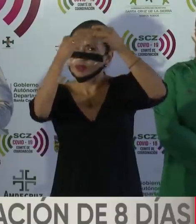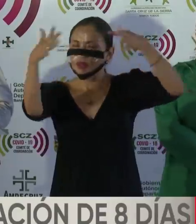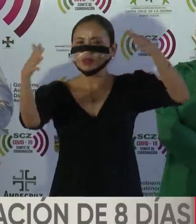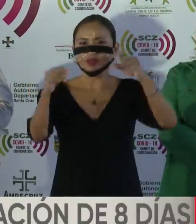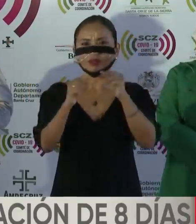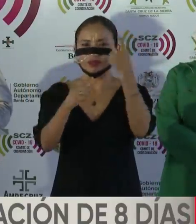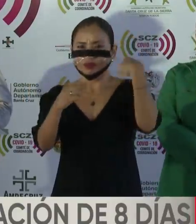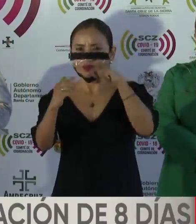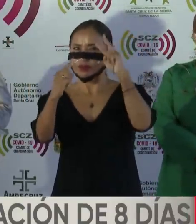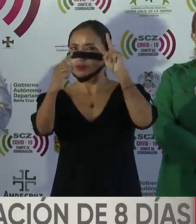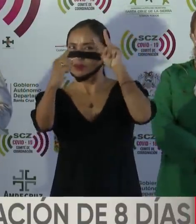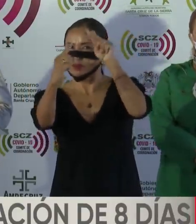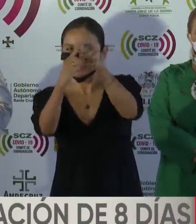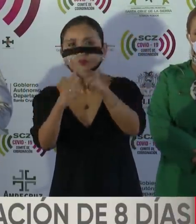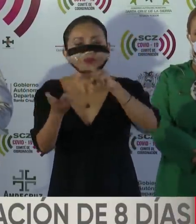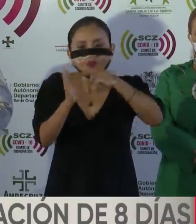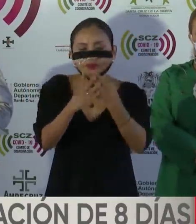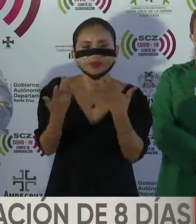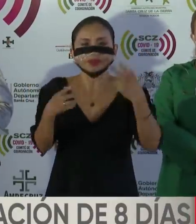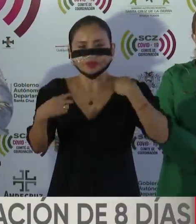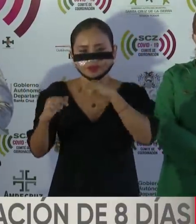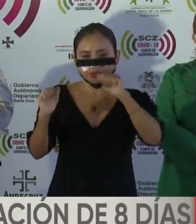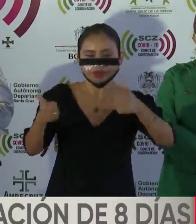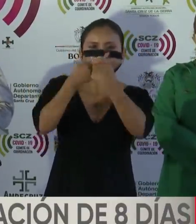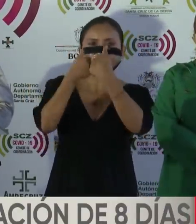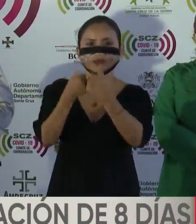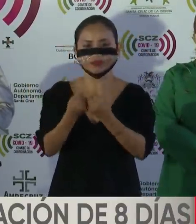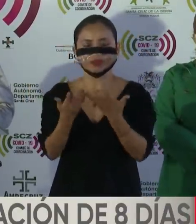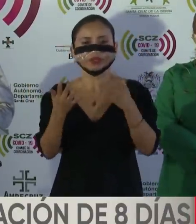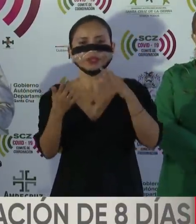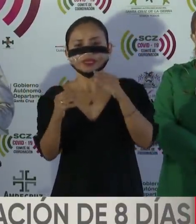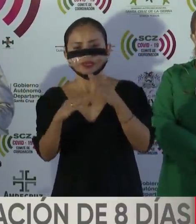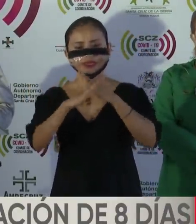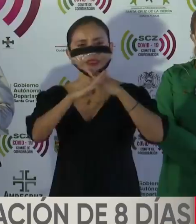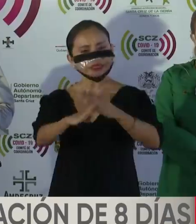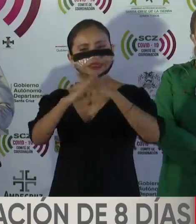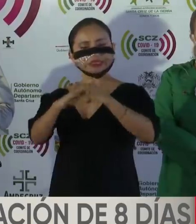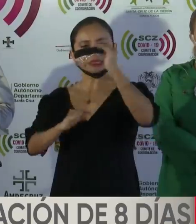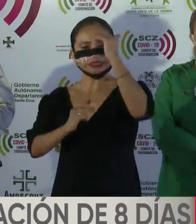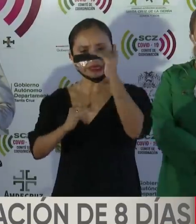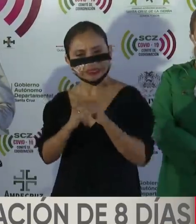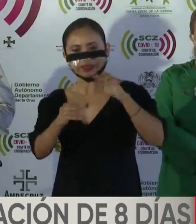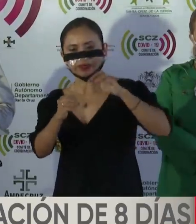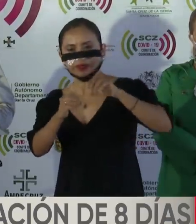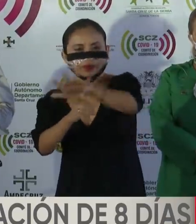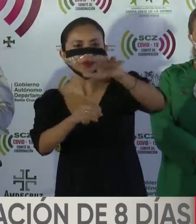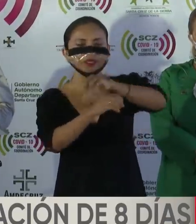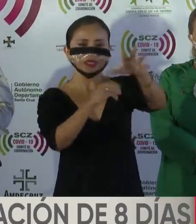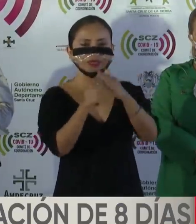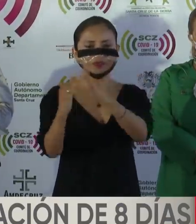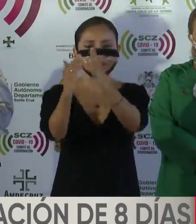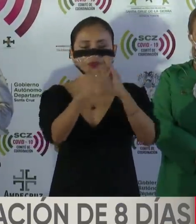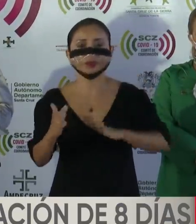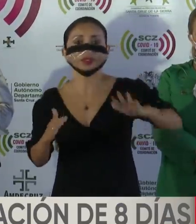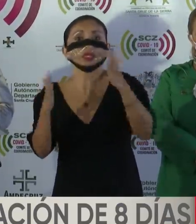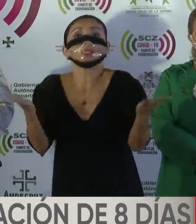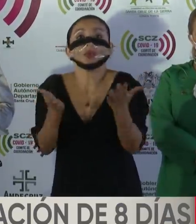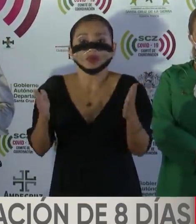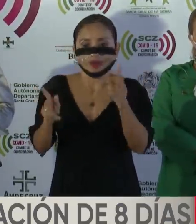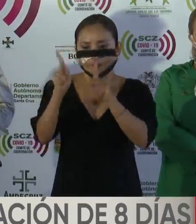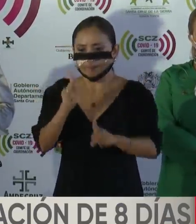El desafío es controlar el contagio comunitario. El contagio, según nuestros datos, mayormente está en la